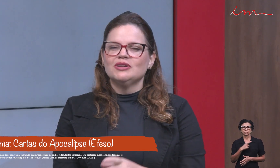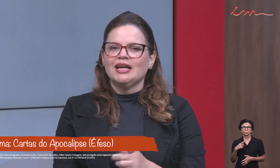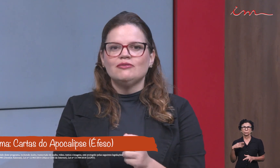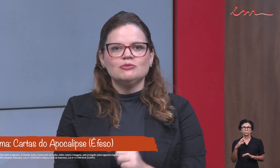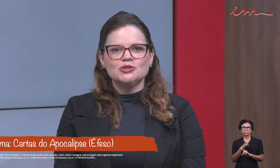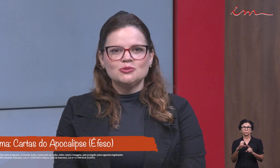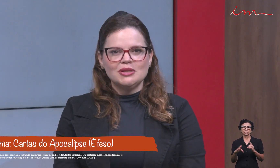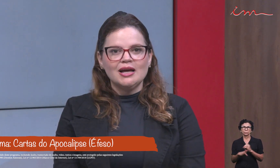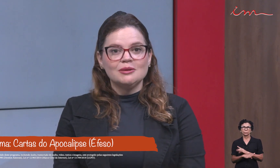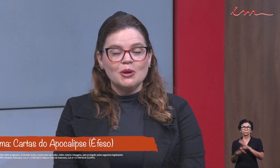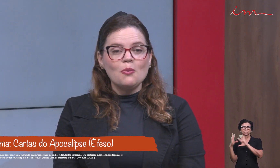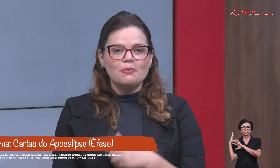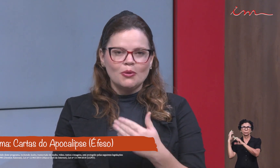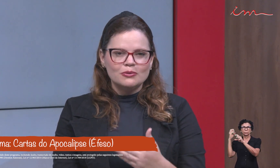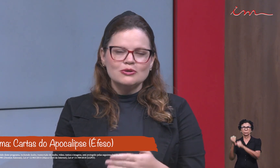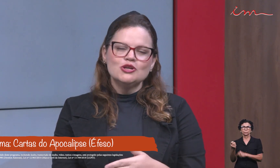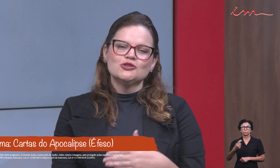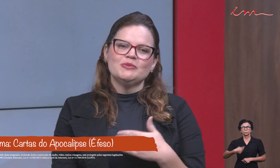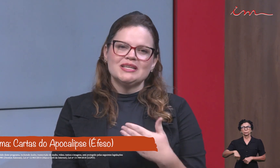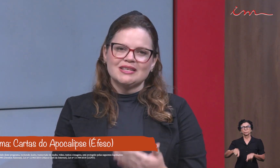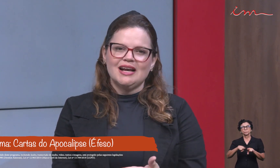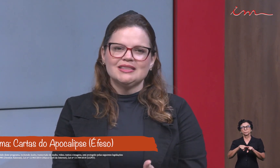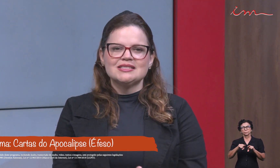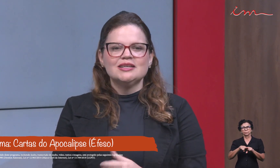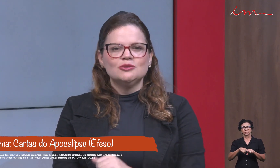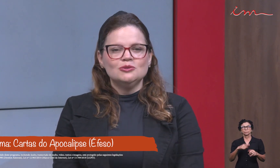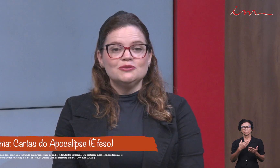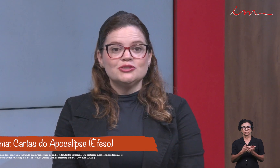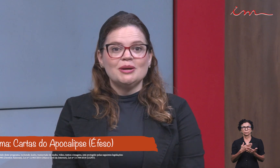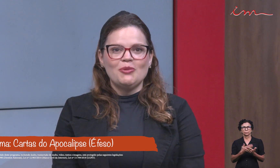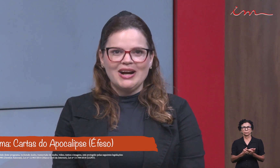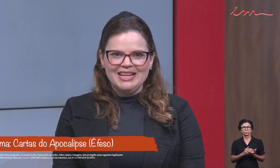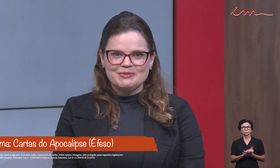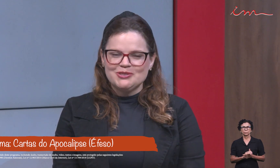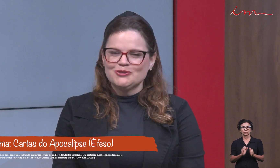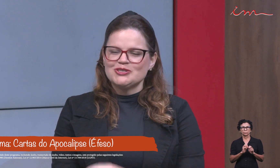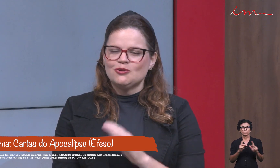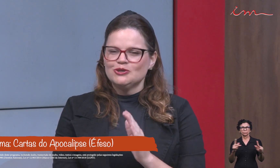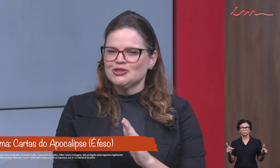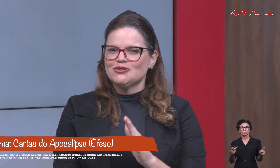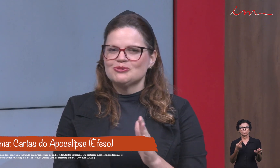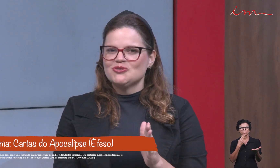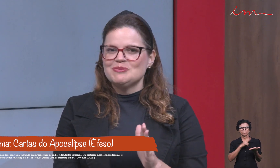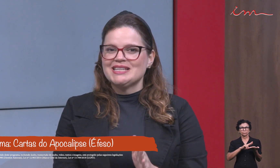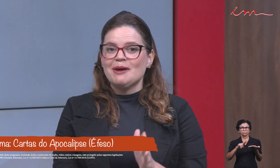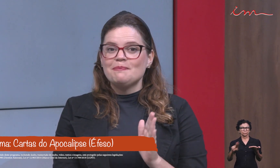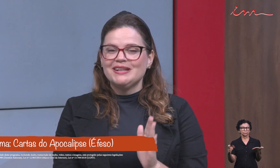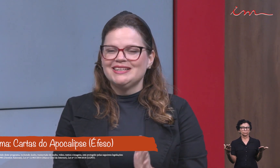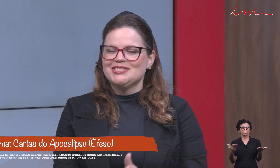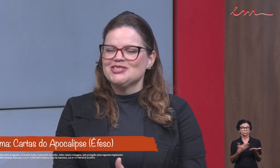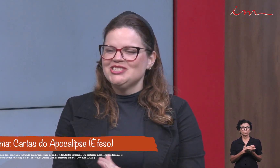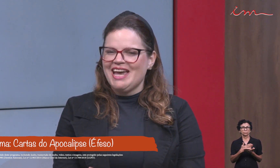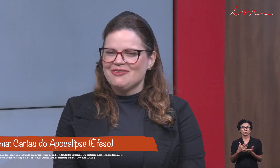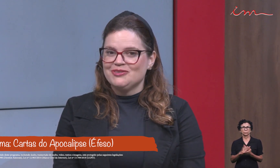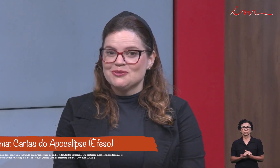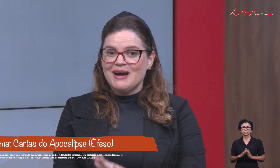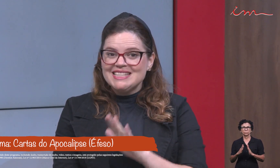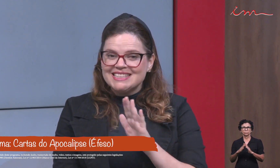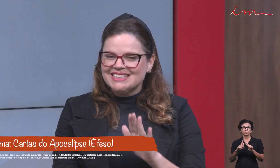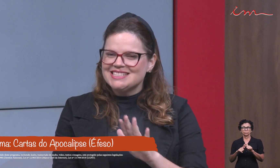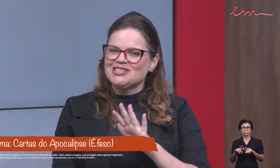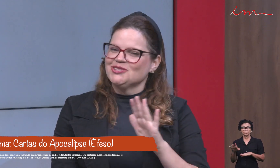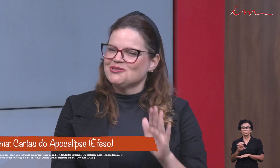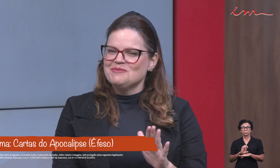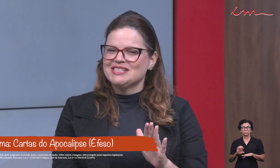vamos aproveitar e vamos estudar também um pouco sobre as cartas do livro de Apocalipse. Hoje nós vamos começar pela igreja de Éfeso,